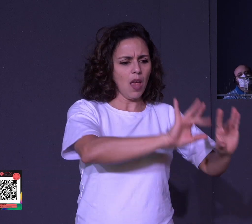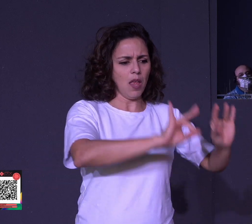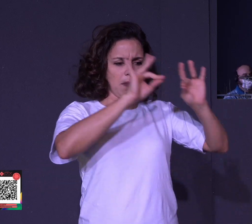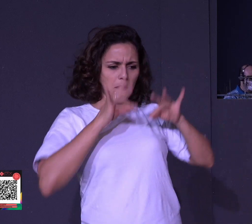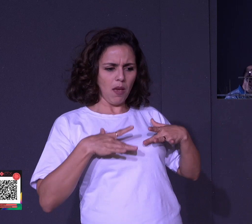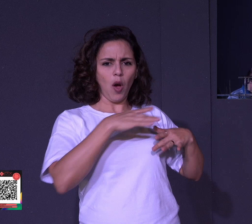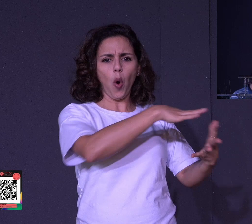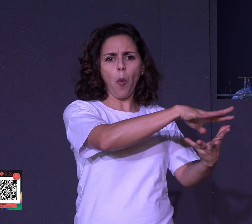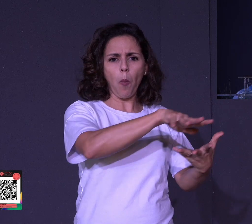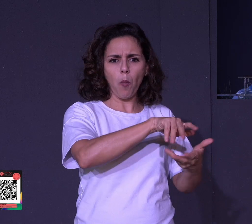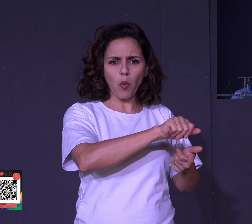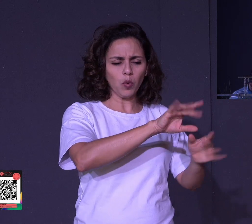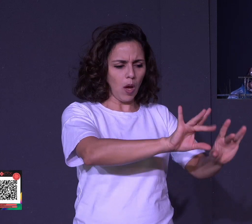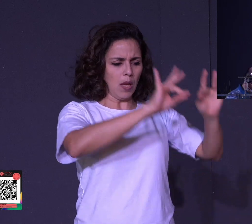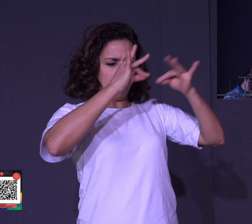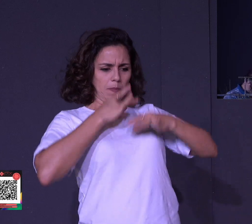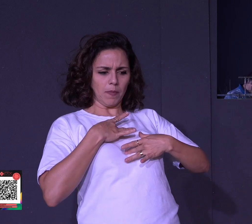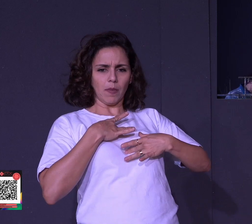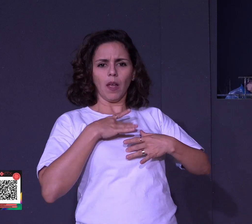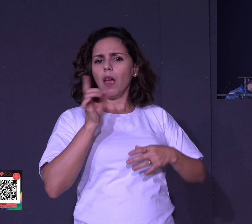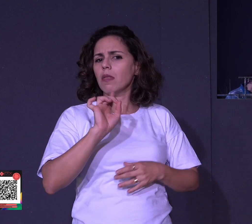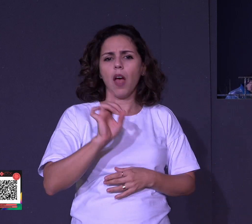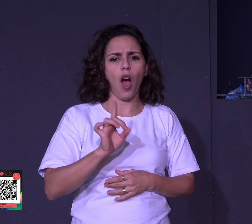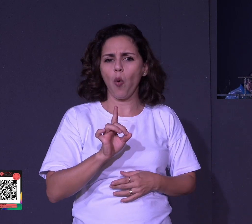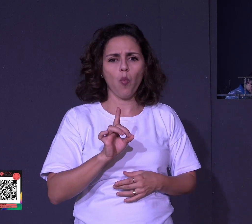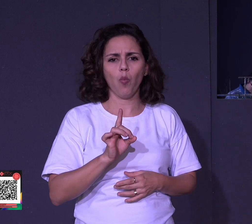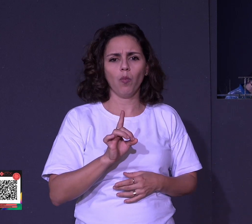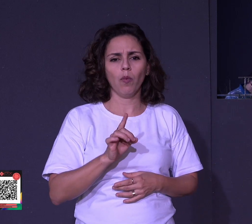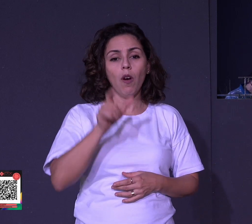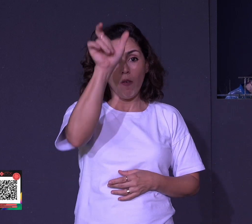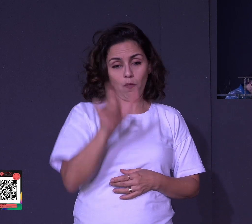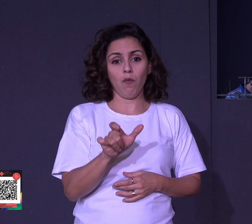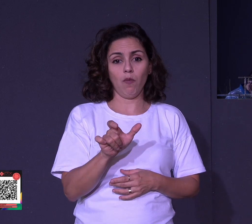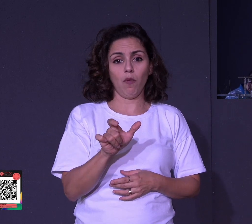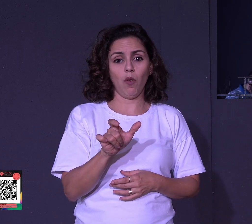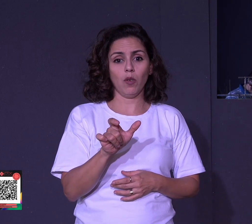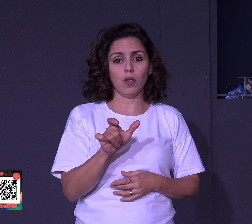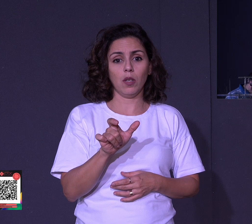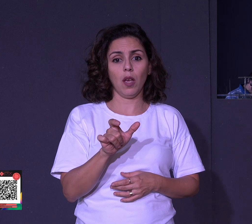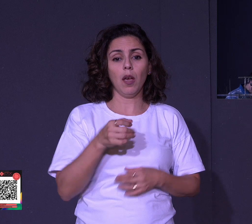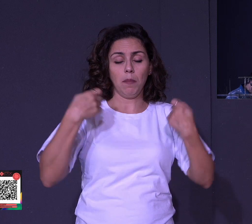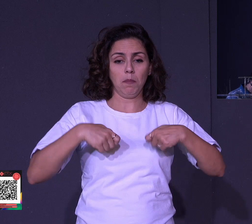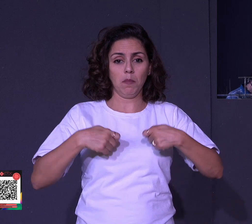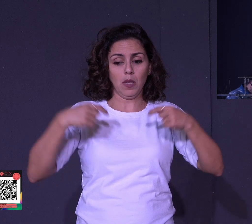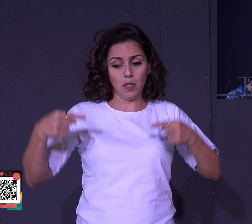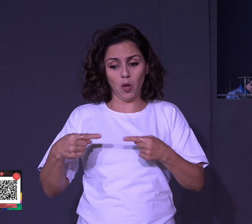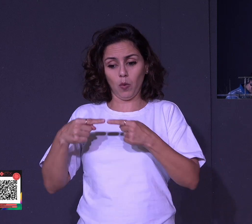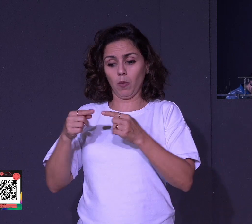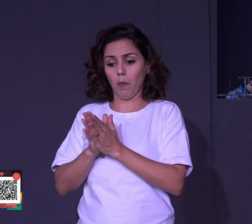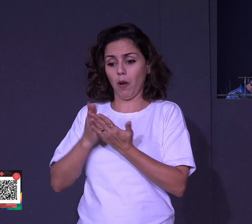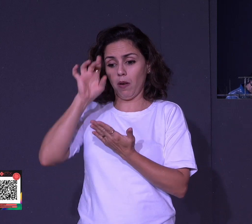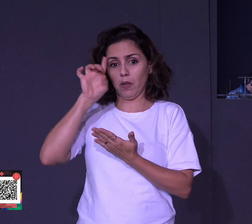experimenteis. Entenda que existe uma disputa. Satanás quer fazer com que a nossa mente se amolde